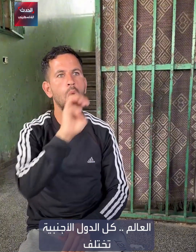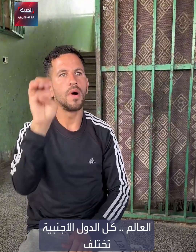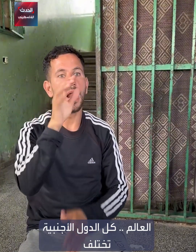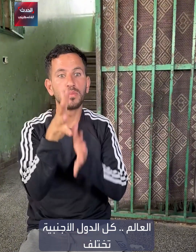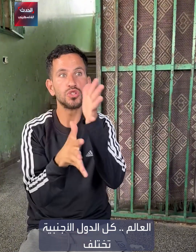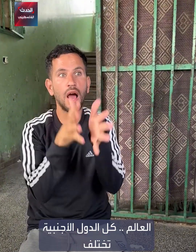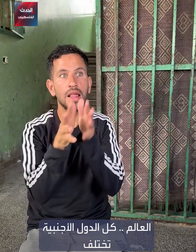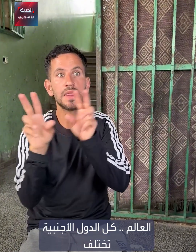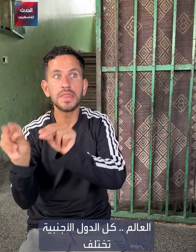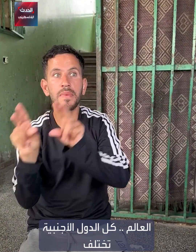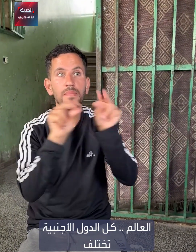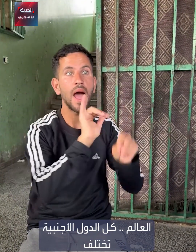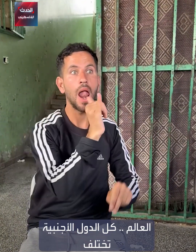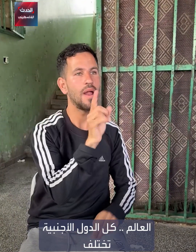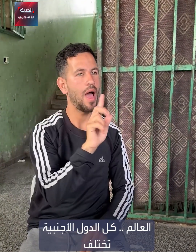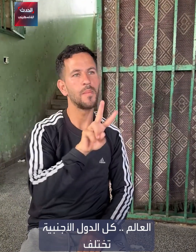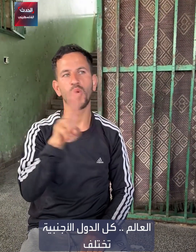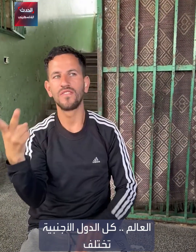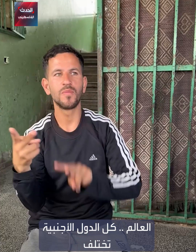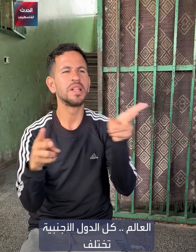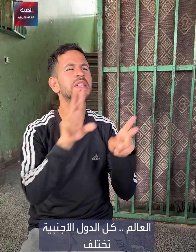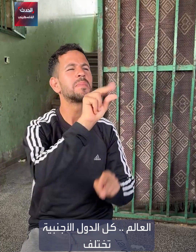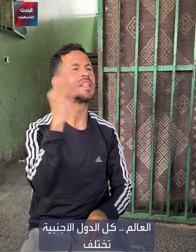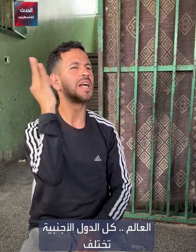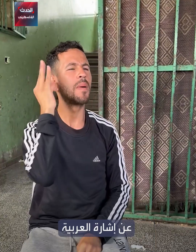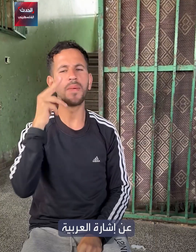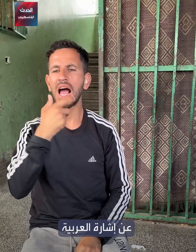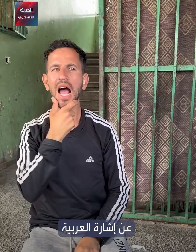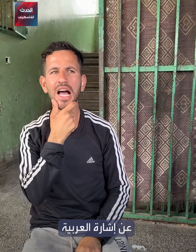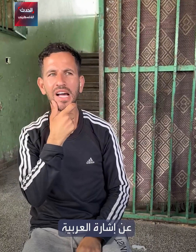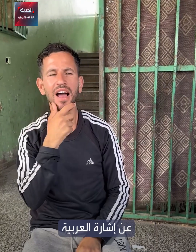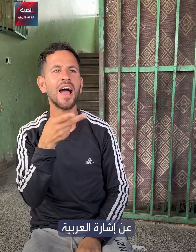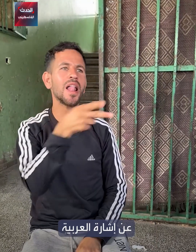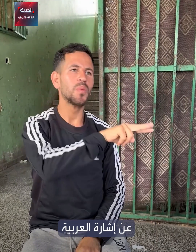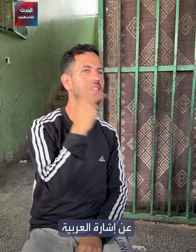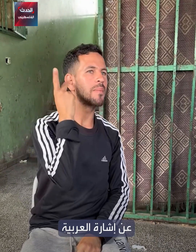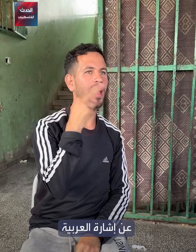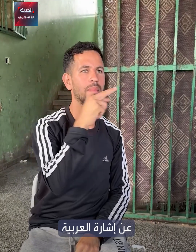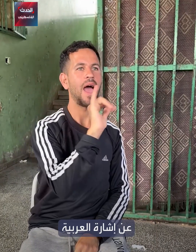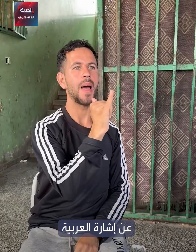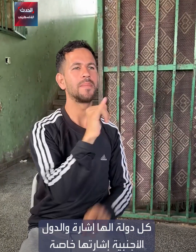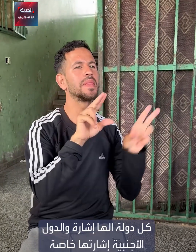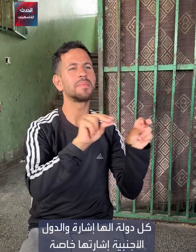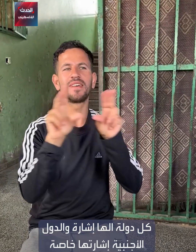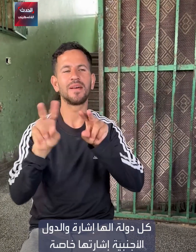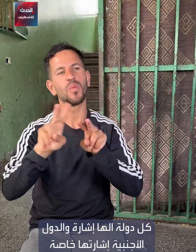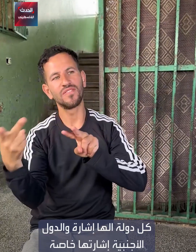العالم كل الدول الاجنبيه تختلف عن الاشاره العربيه كل دوله لها